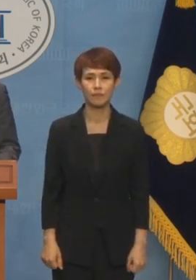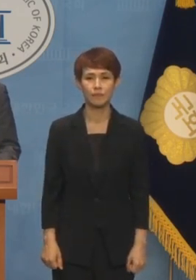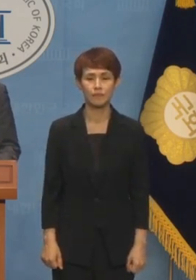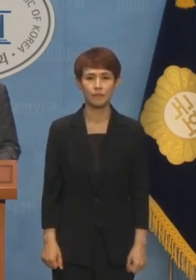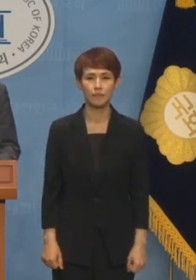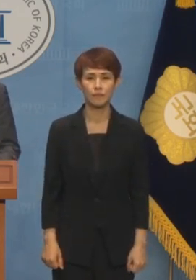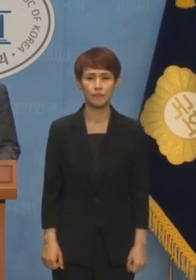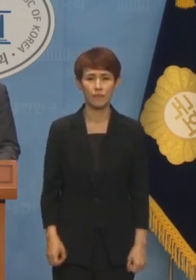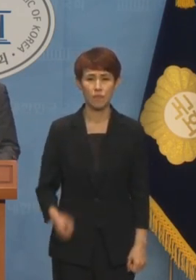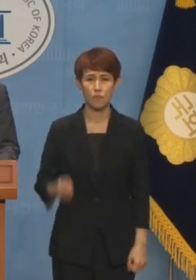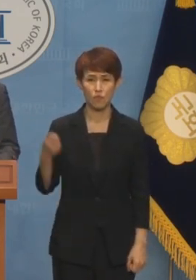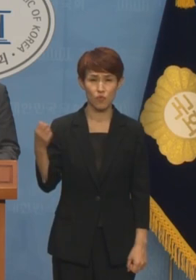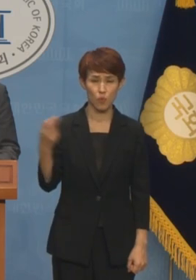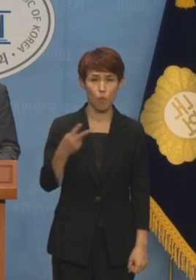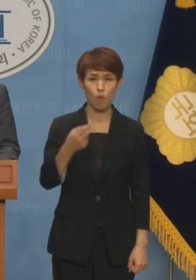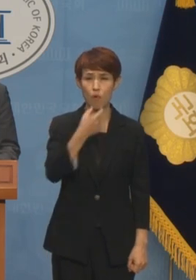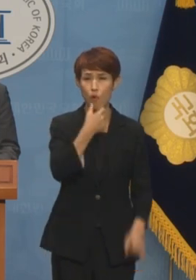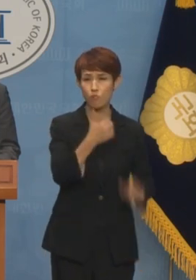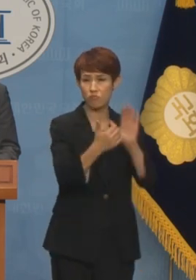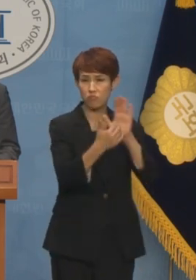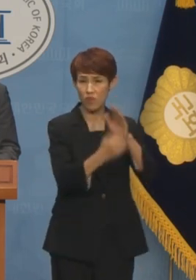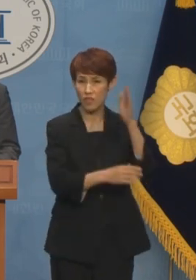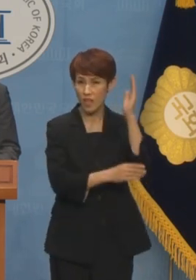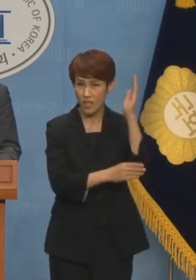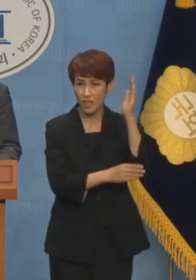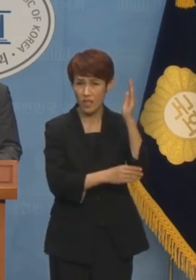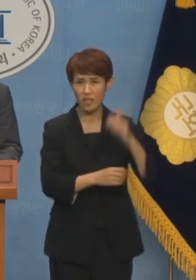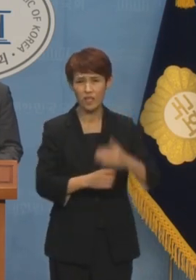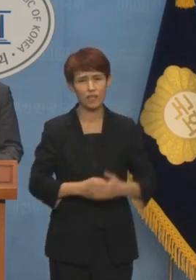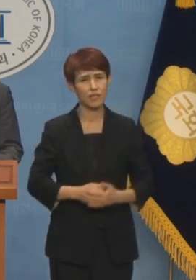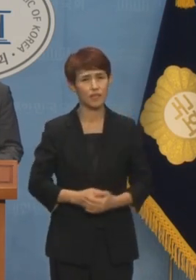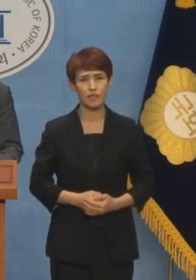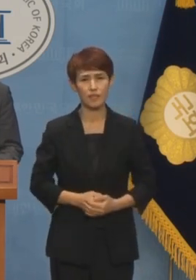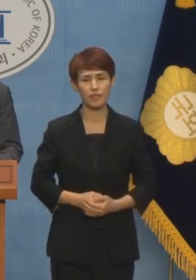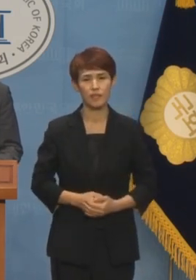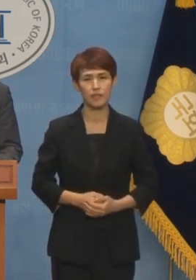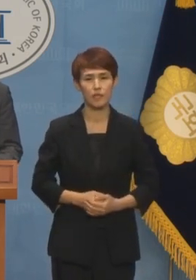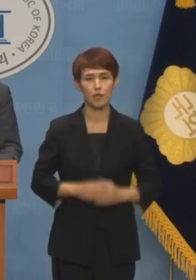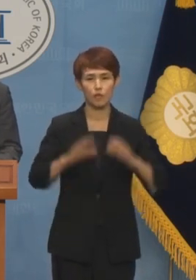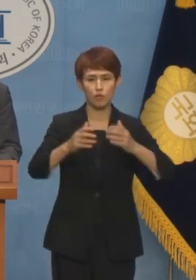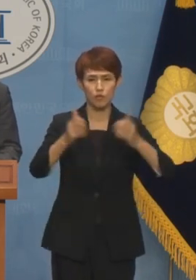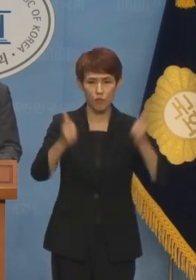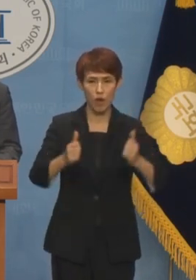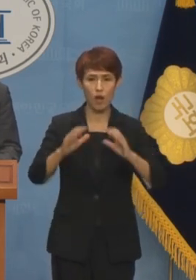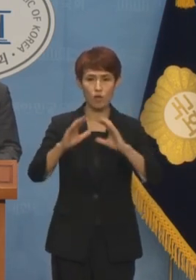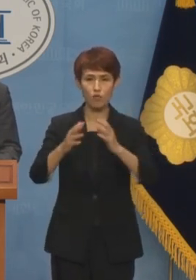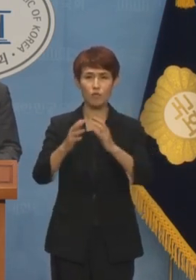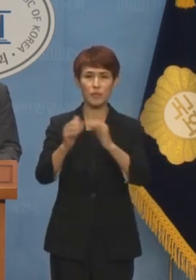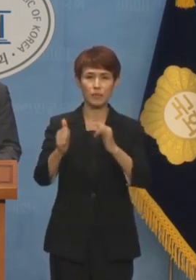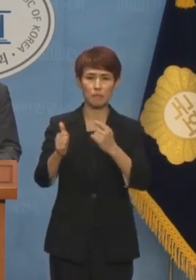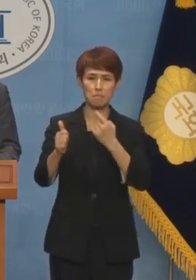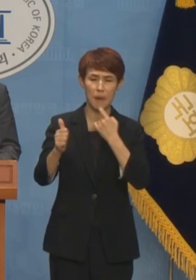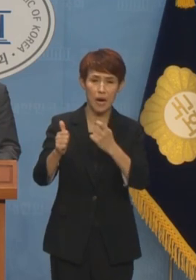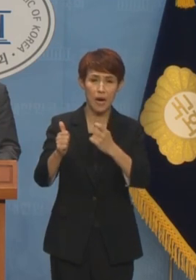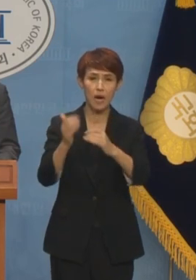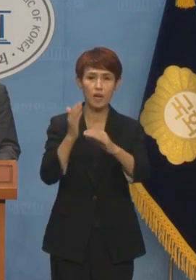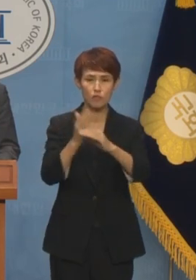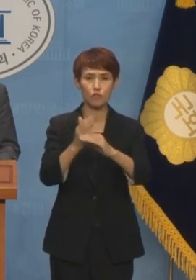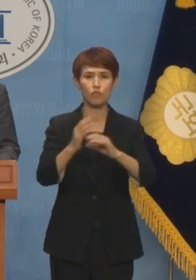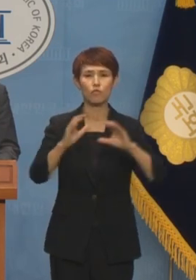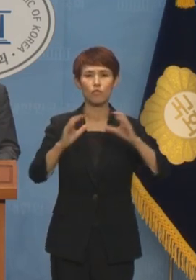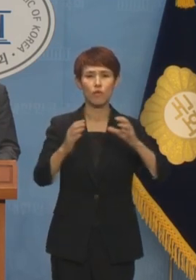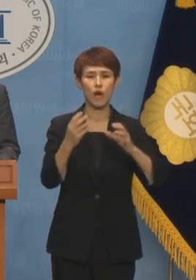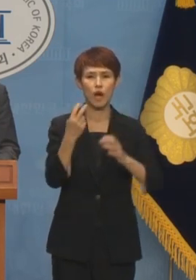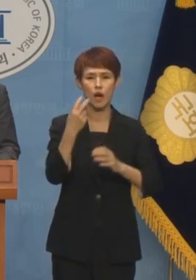또다시 거부권 운운인가 시대착오적인 인식으로 국회와 국민을 겁박하고 있는